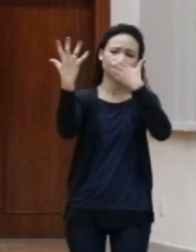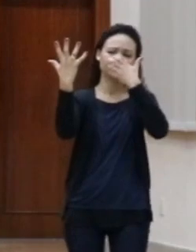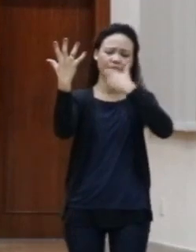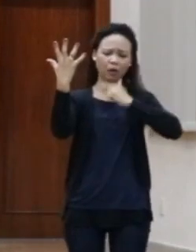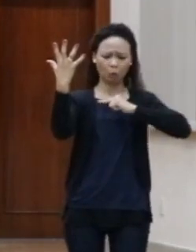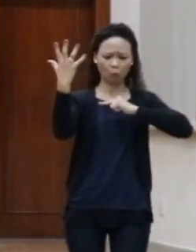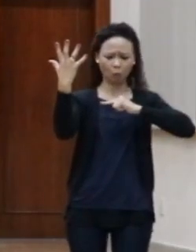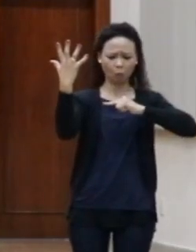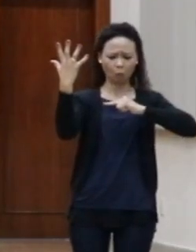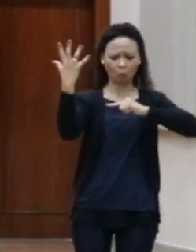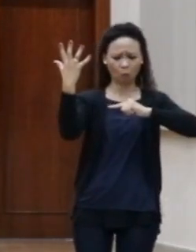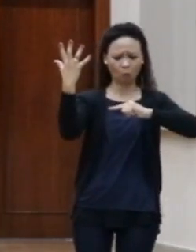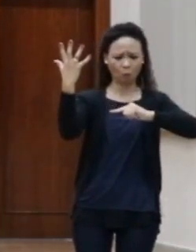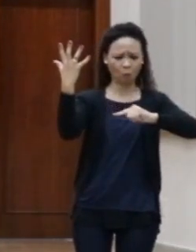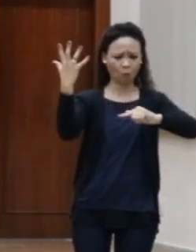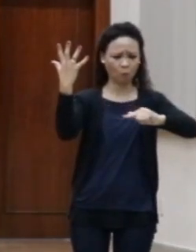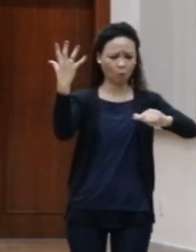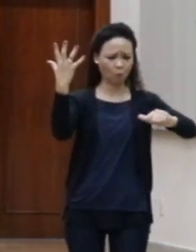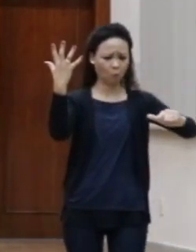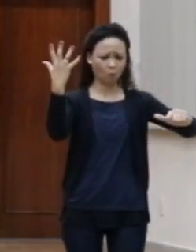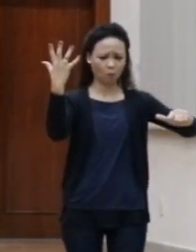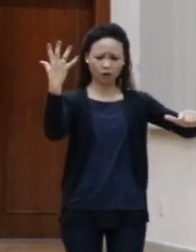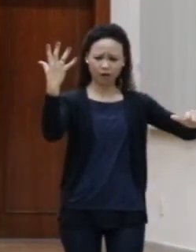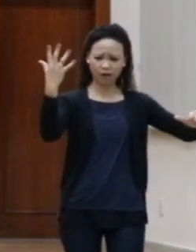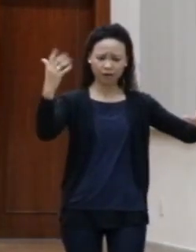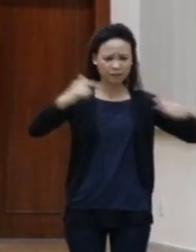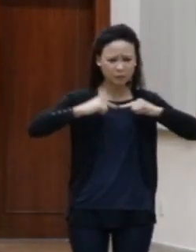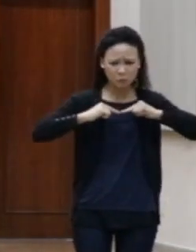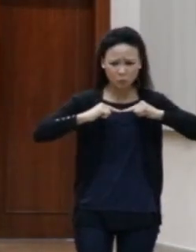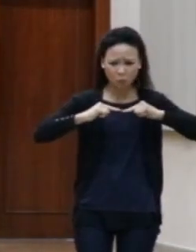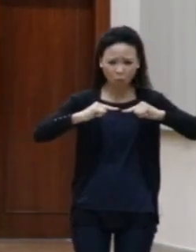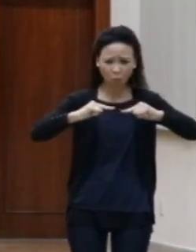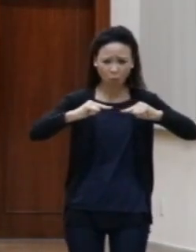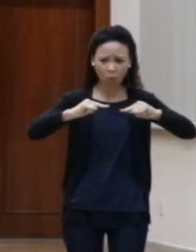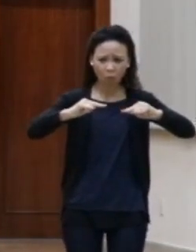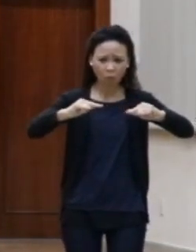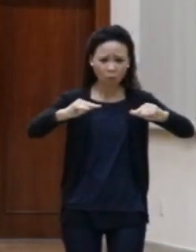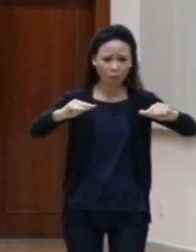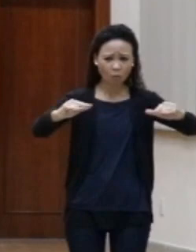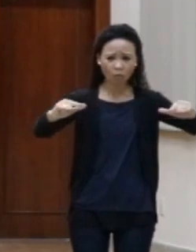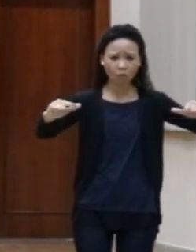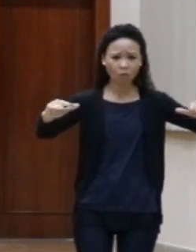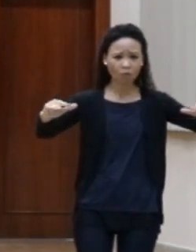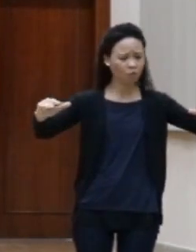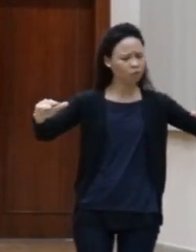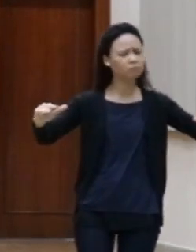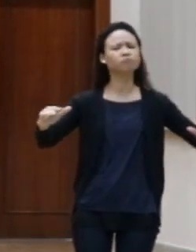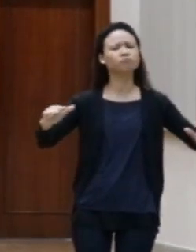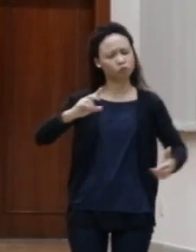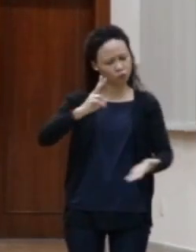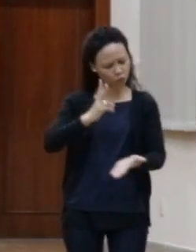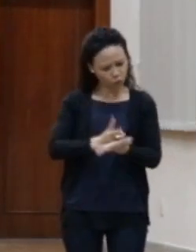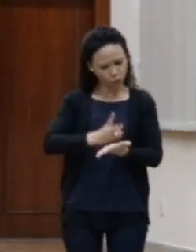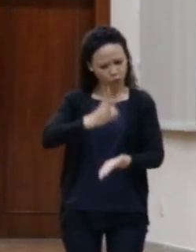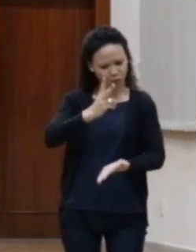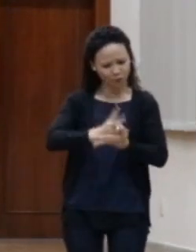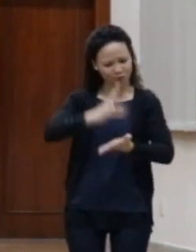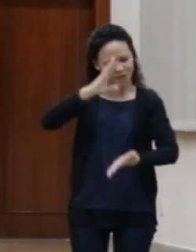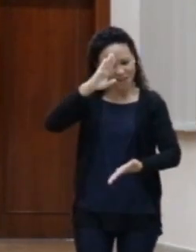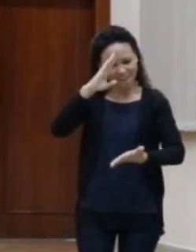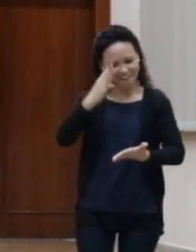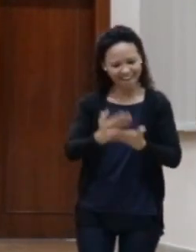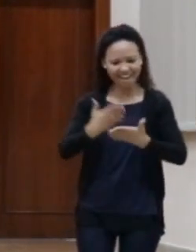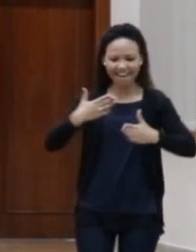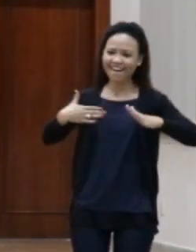seu fruto, mesmo que não haja alimento nos campos, eu me